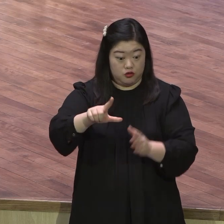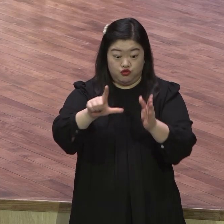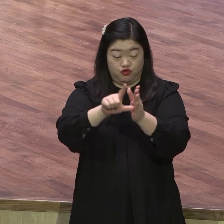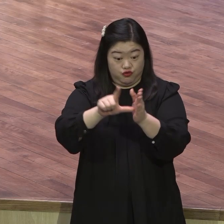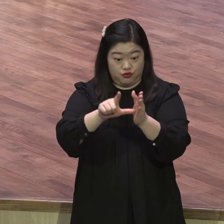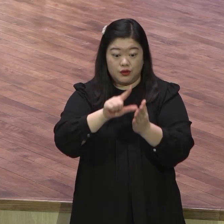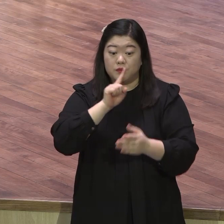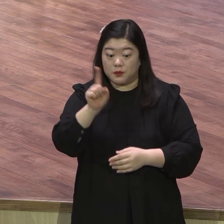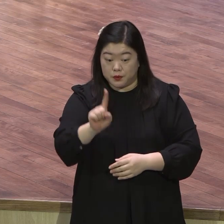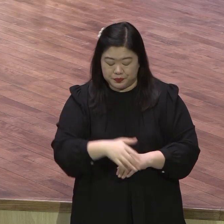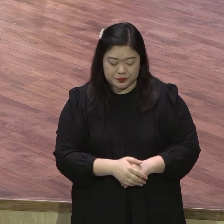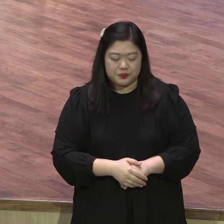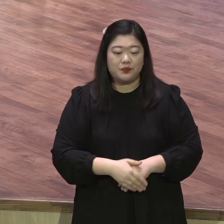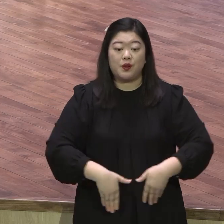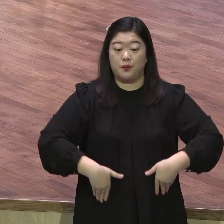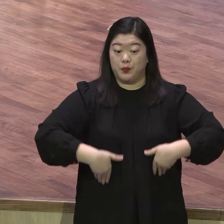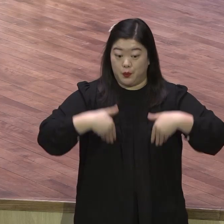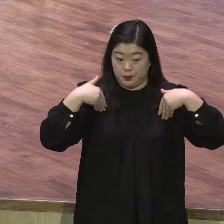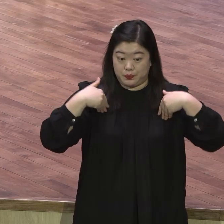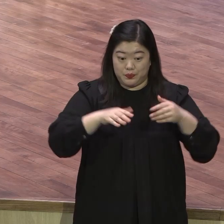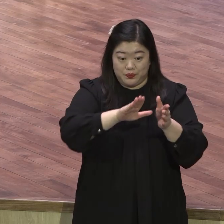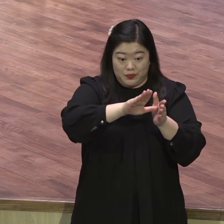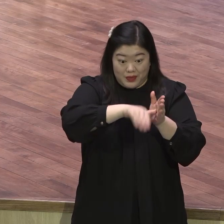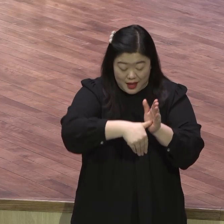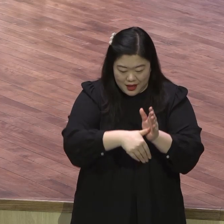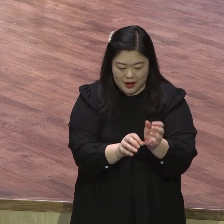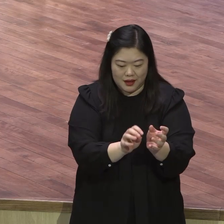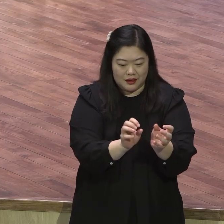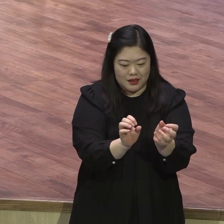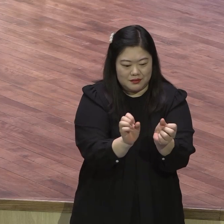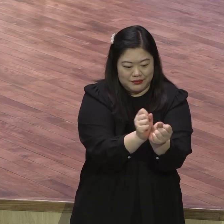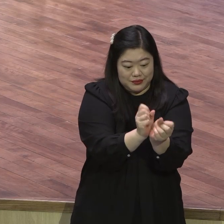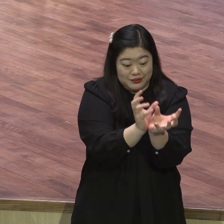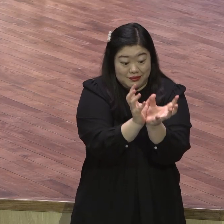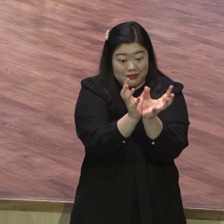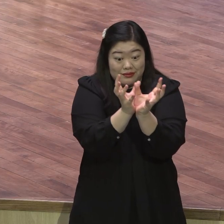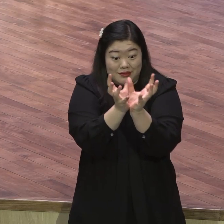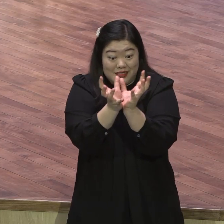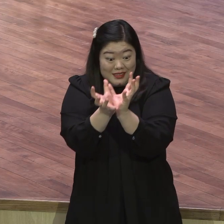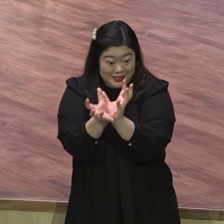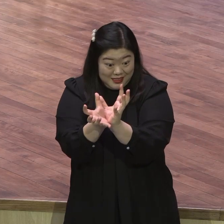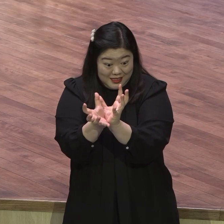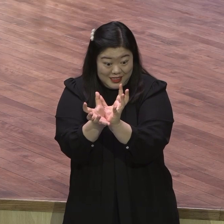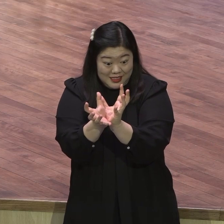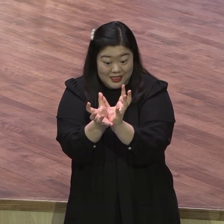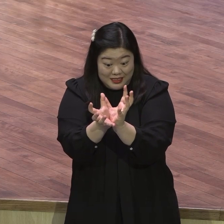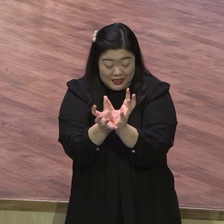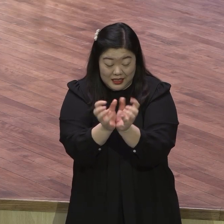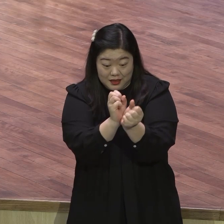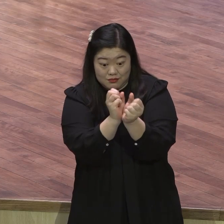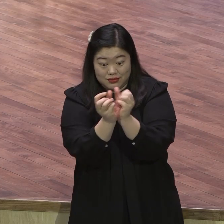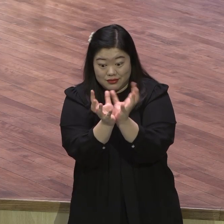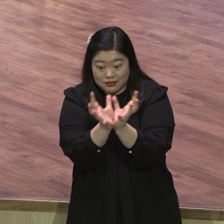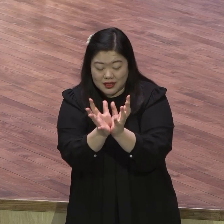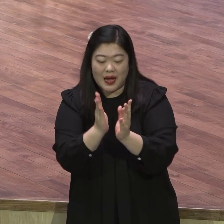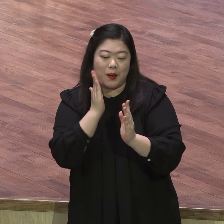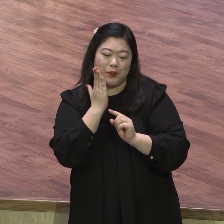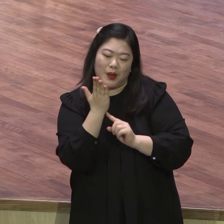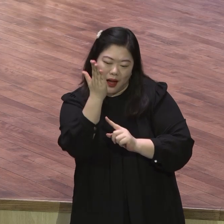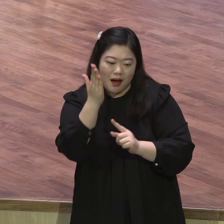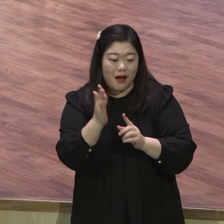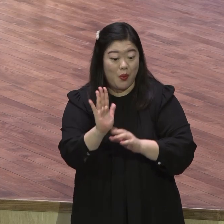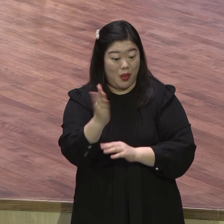봄철이 되어 새롭게 움트는 세상마다 피어나는 꽃잎마다